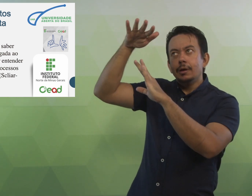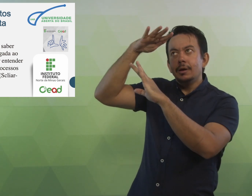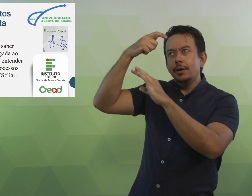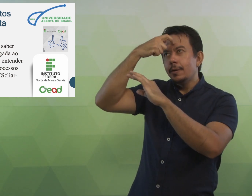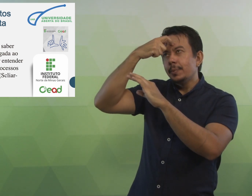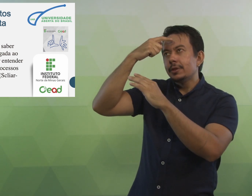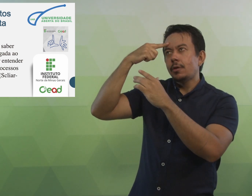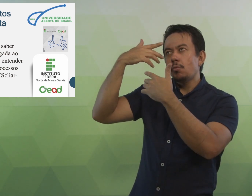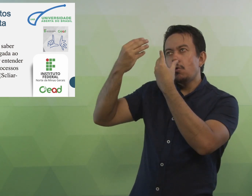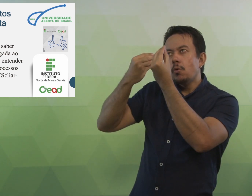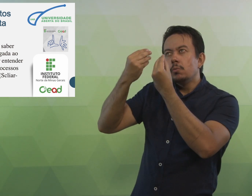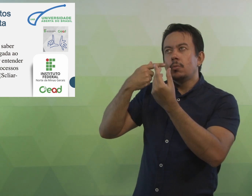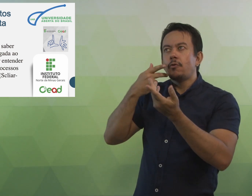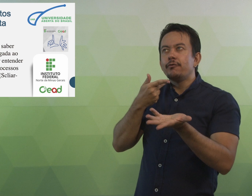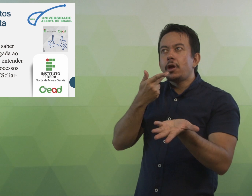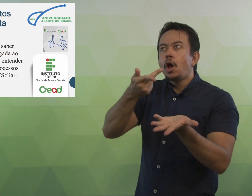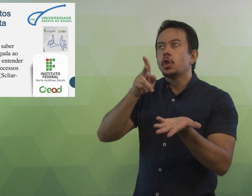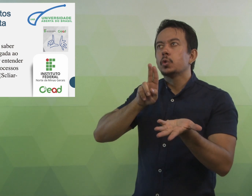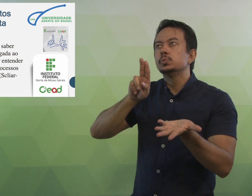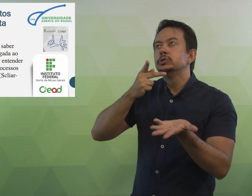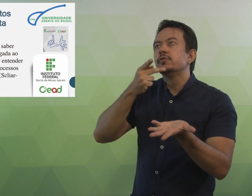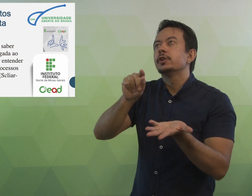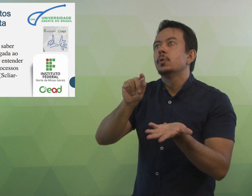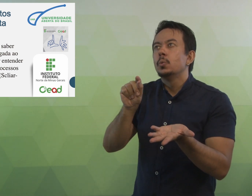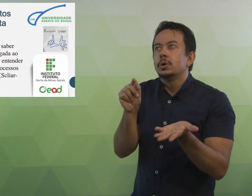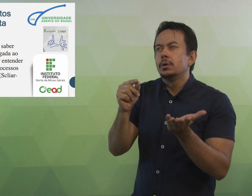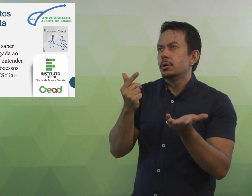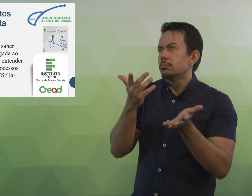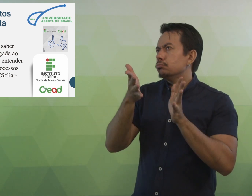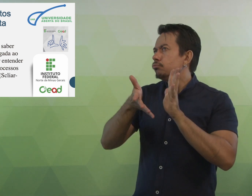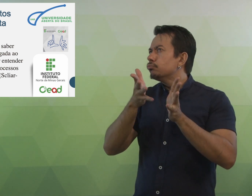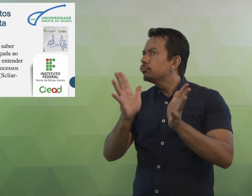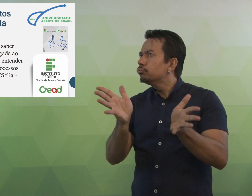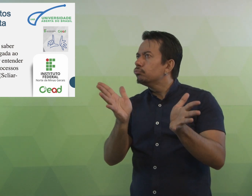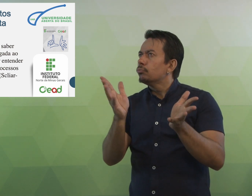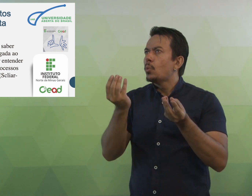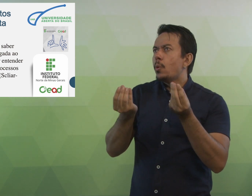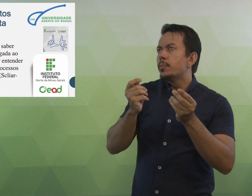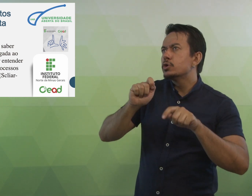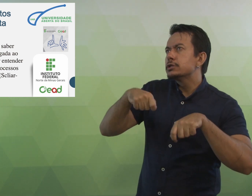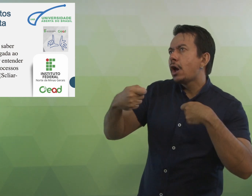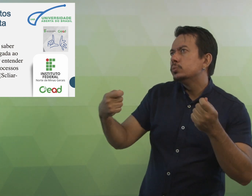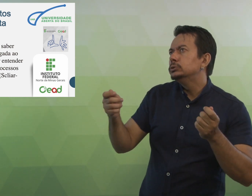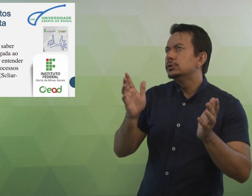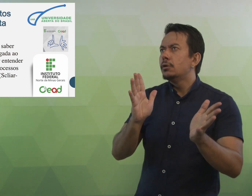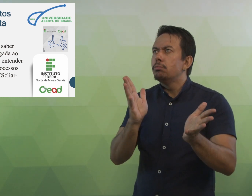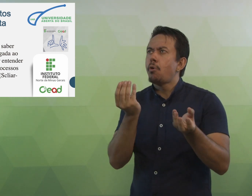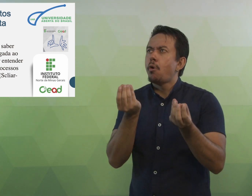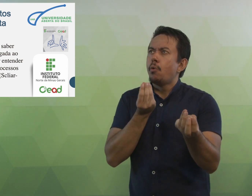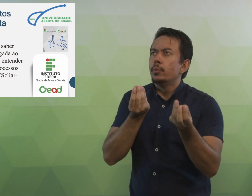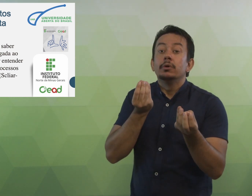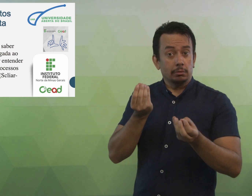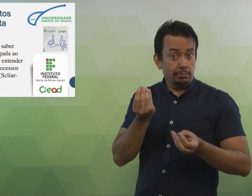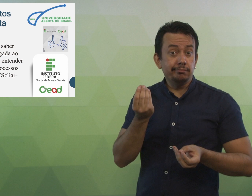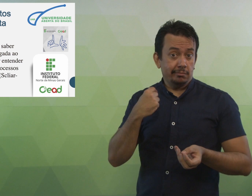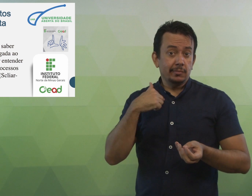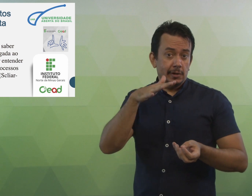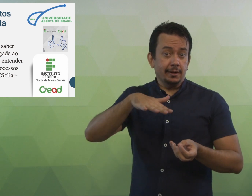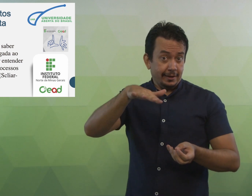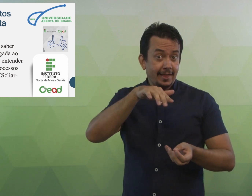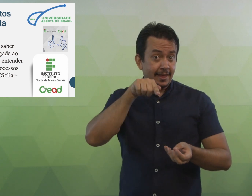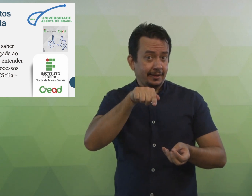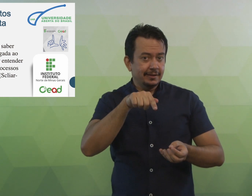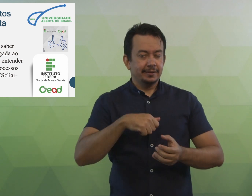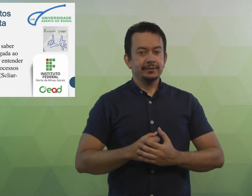mente, na área cognitiva, quando nós iremos falar algo, ou de forma verbal ou em libras. Então, é isso que